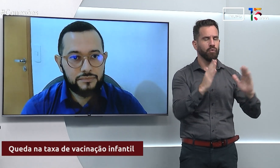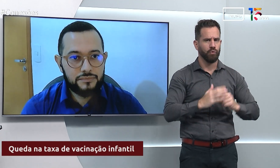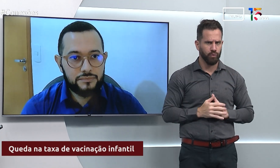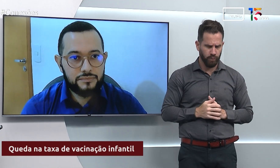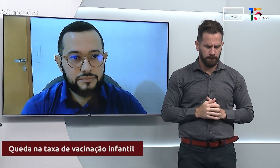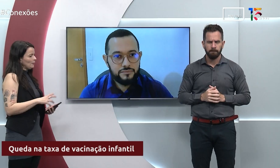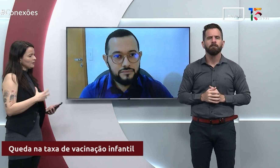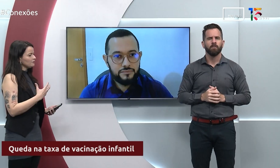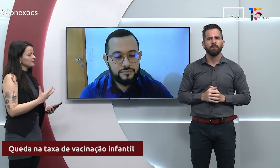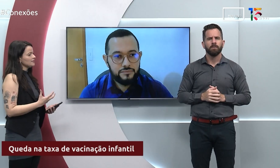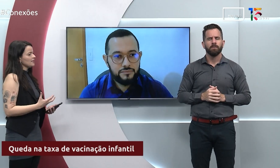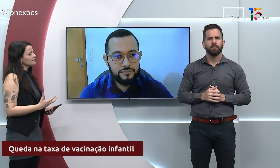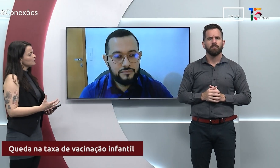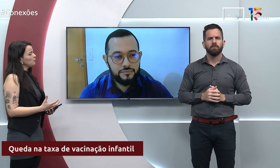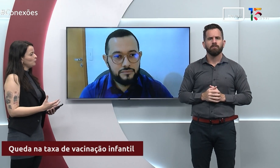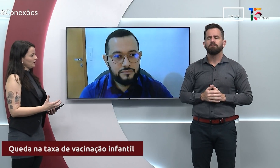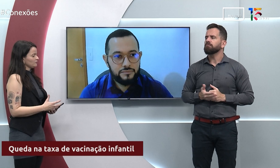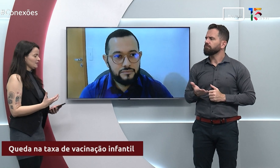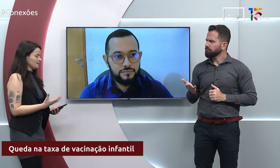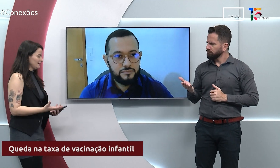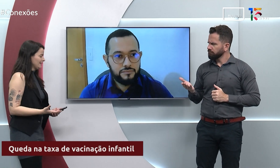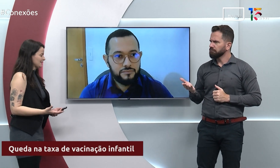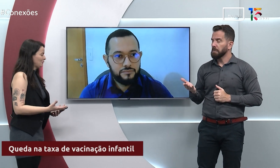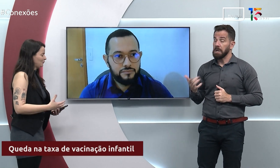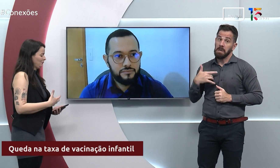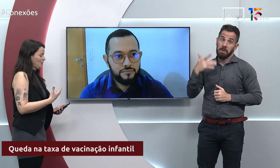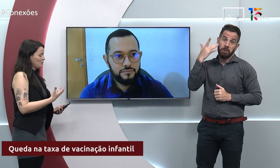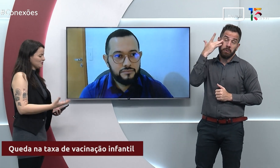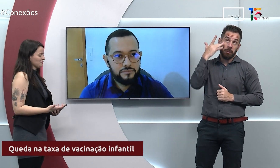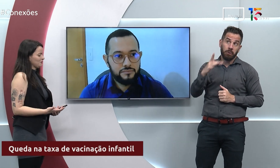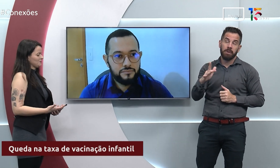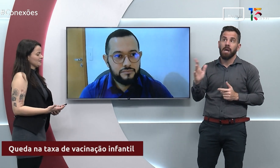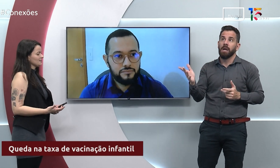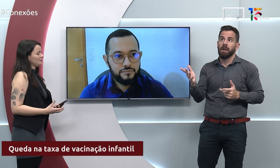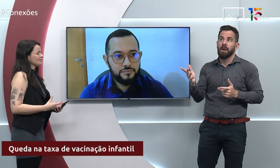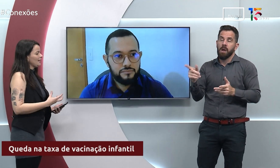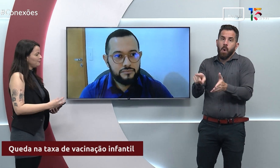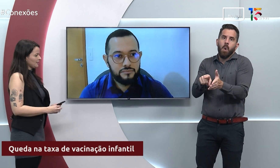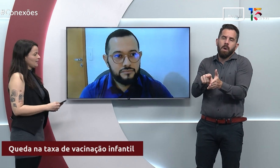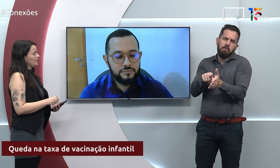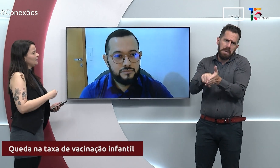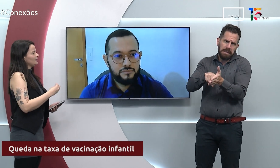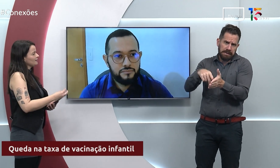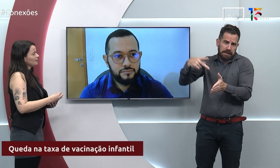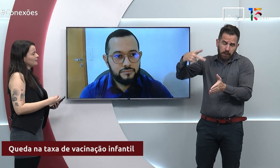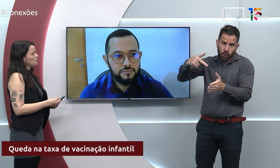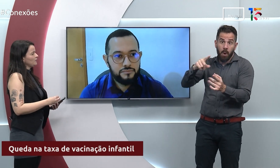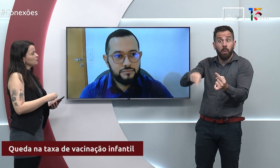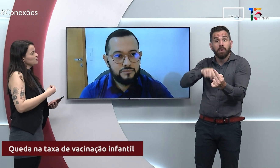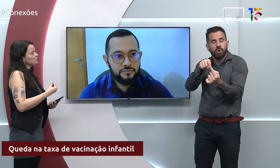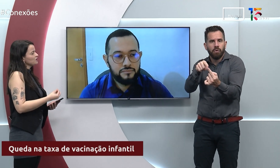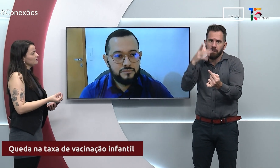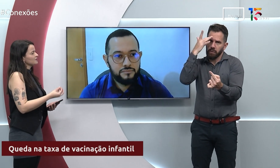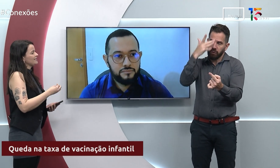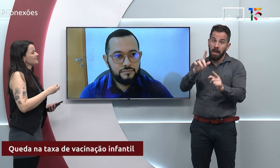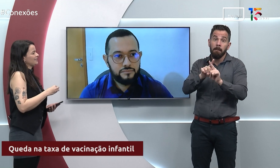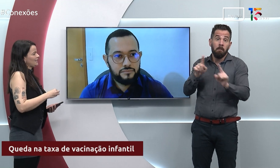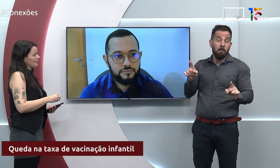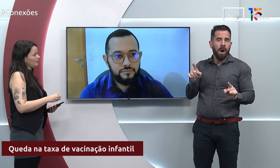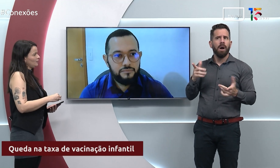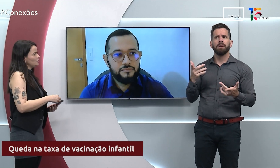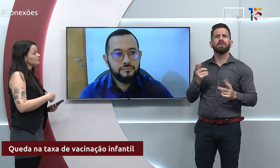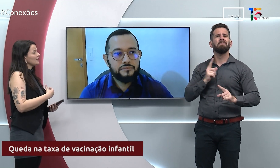E ao que vocês atribuem? Não sei se esse é um objetivo da pesquisa, mas dá para tentar atribuir os motivos